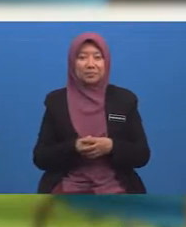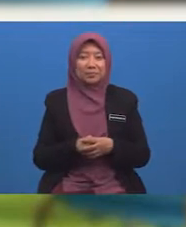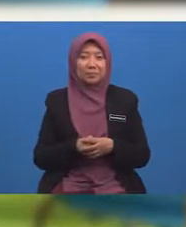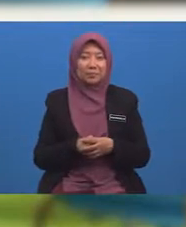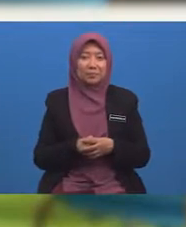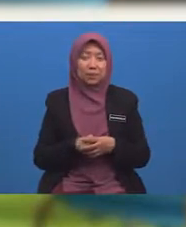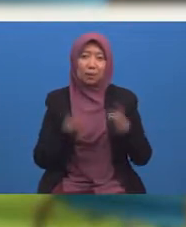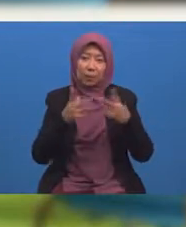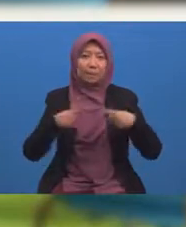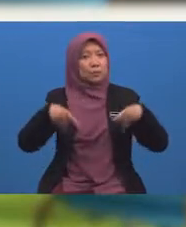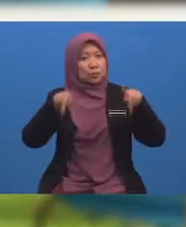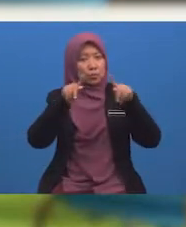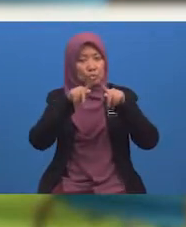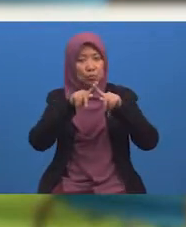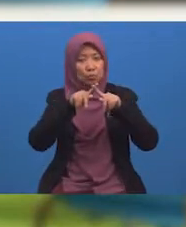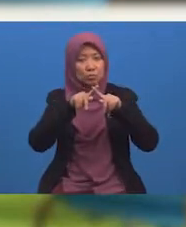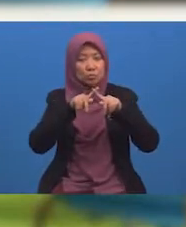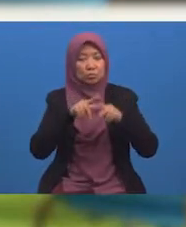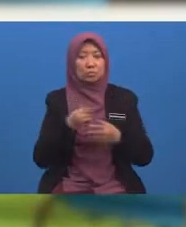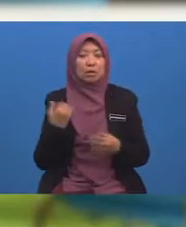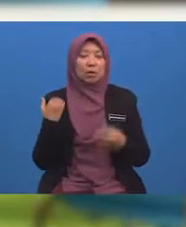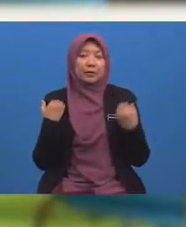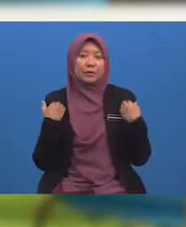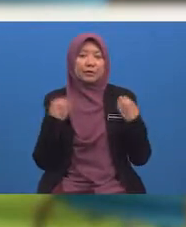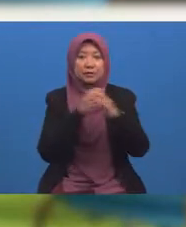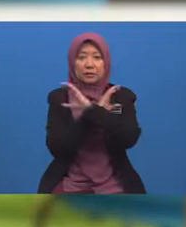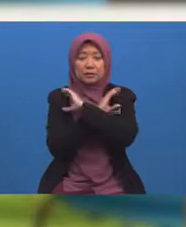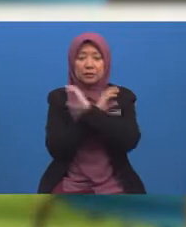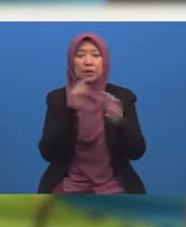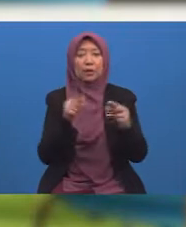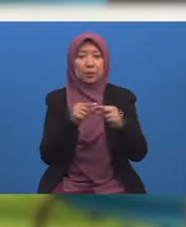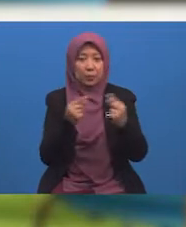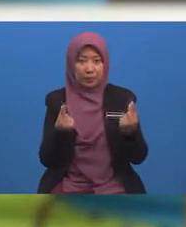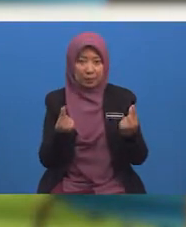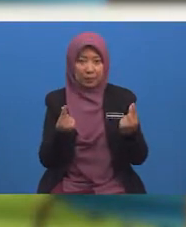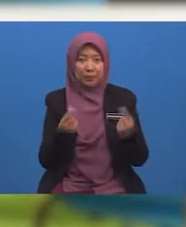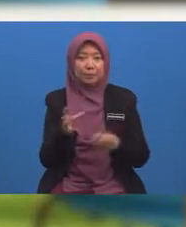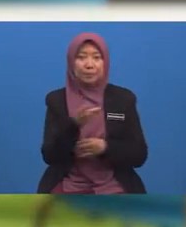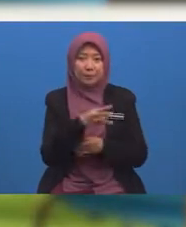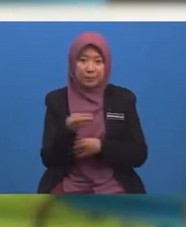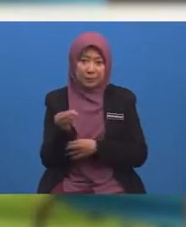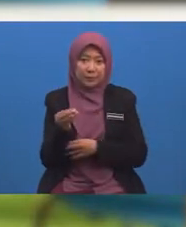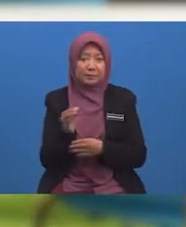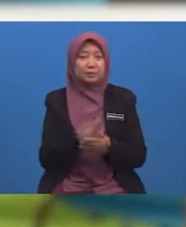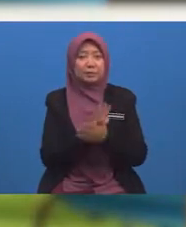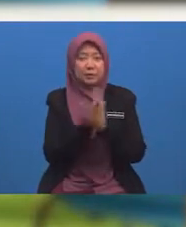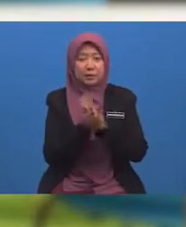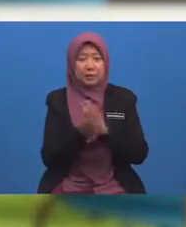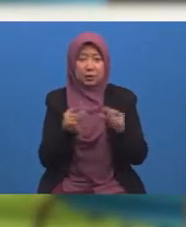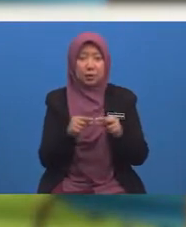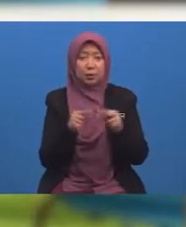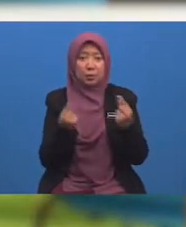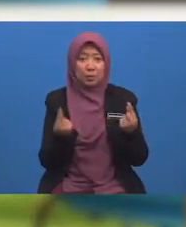Murid-murid perlu menanamkan sifat cintakan Al-Quran dan menjadikan